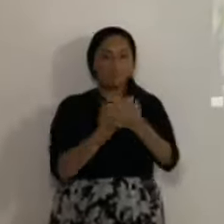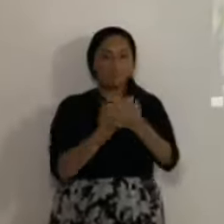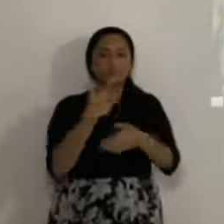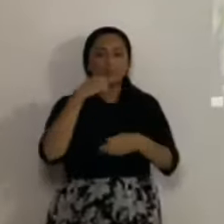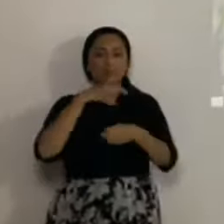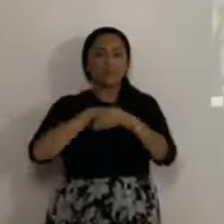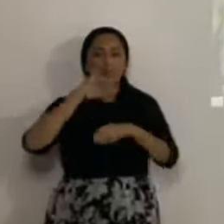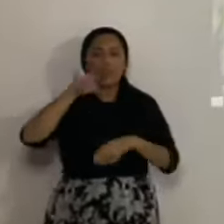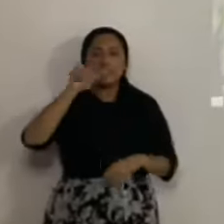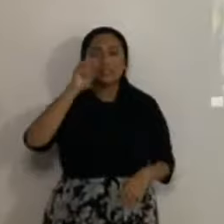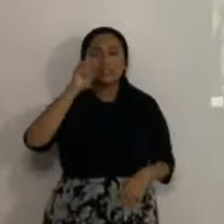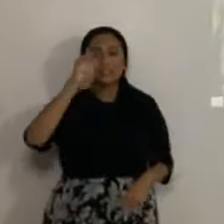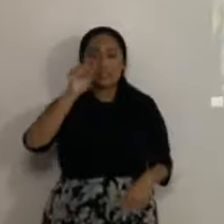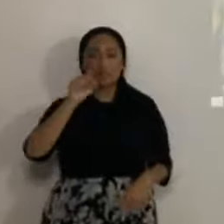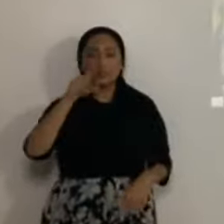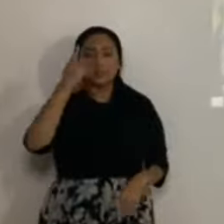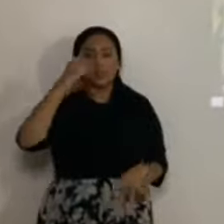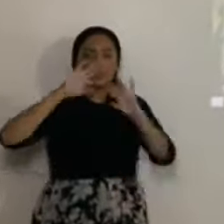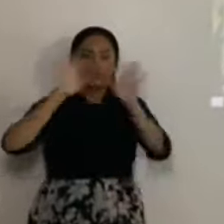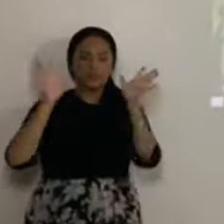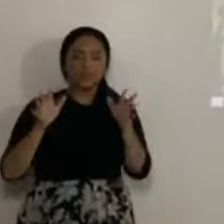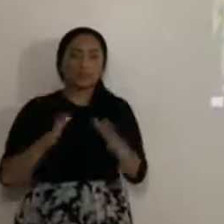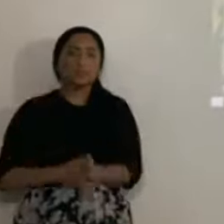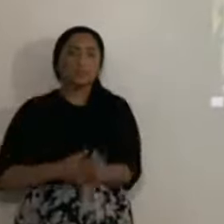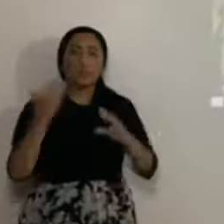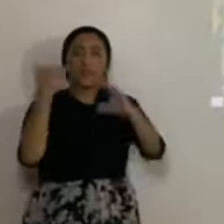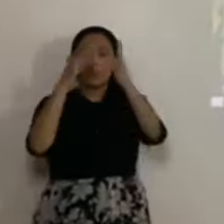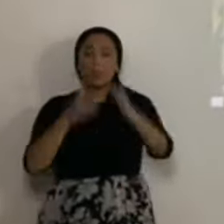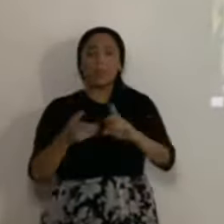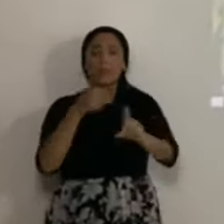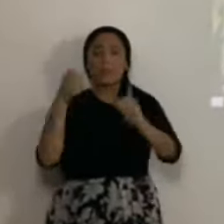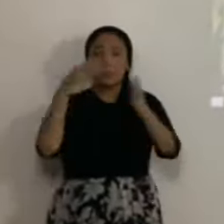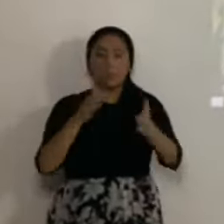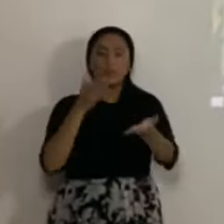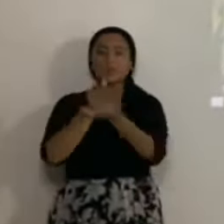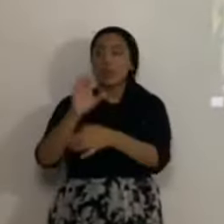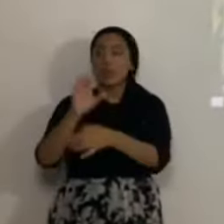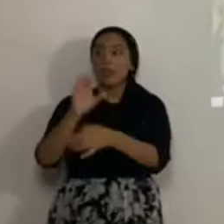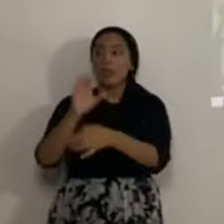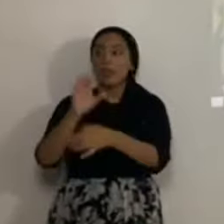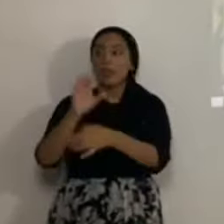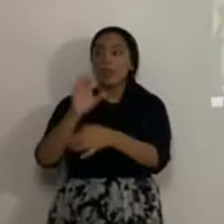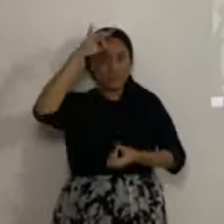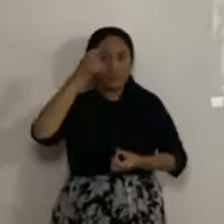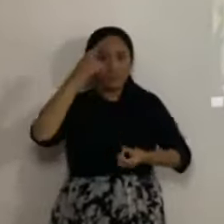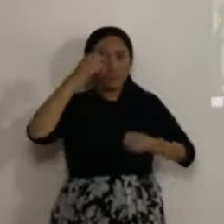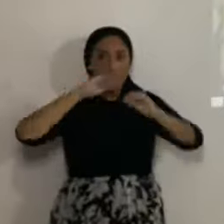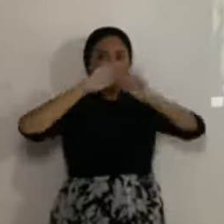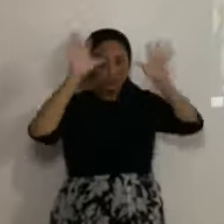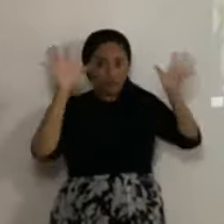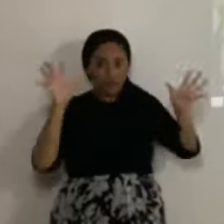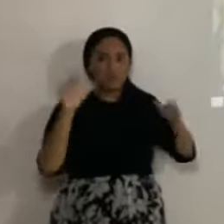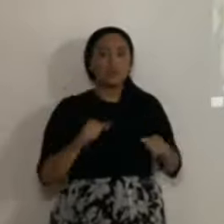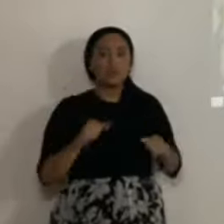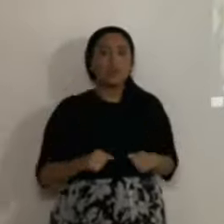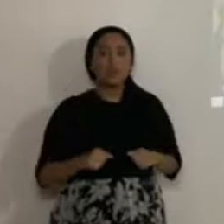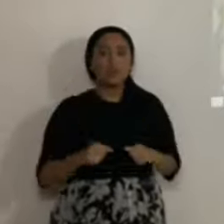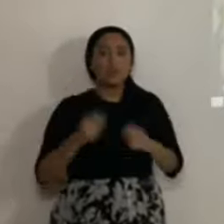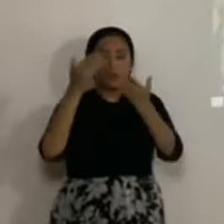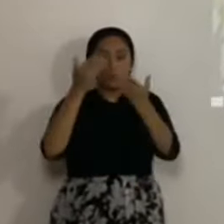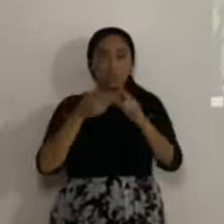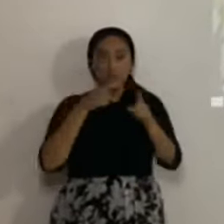Jacobo, Santiago, para que se entienda. Un mensajero de la muerte puede llegar, oye, mira, de espíritus que es un don de